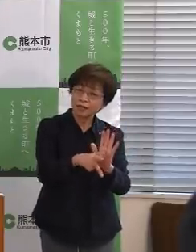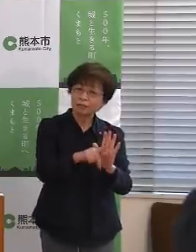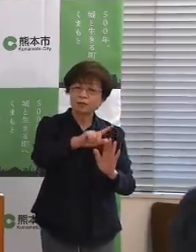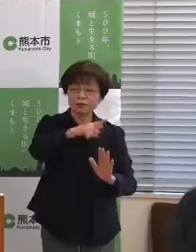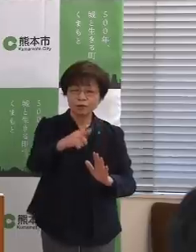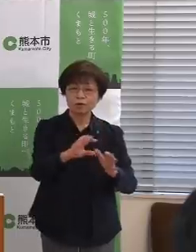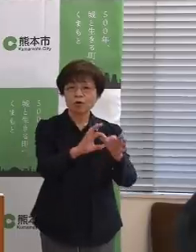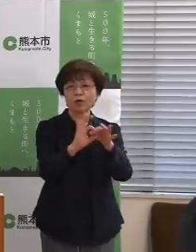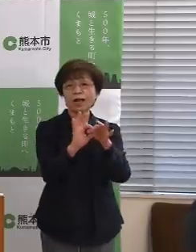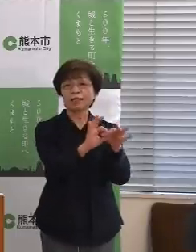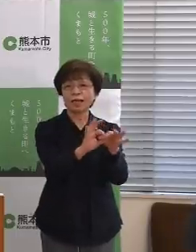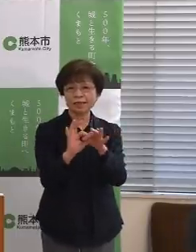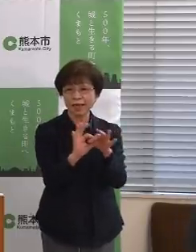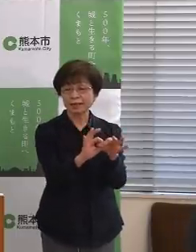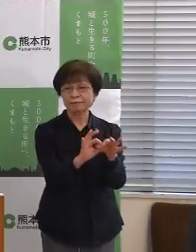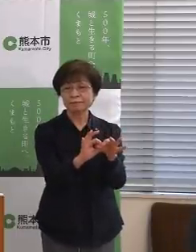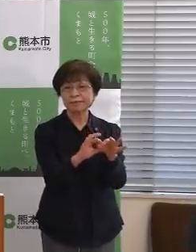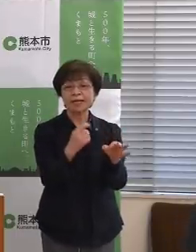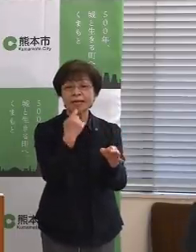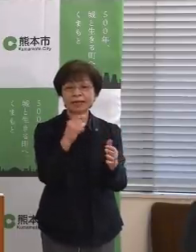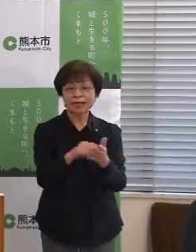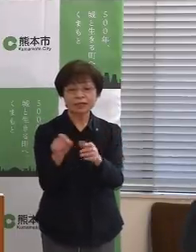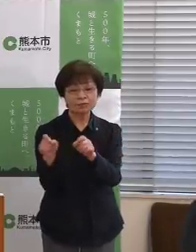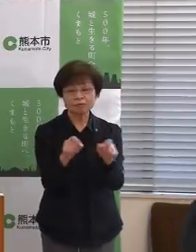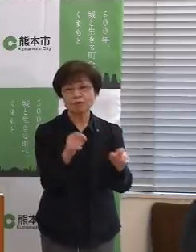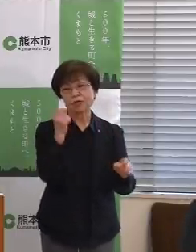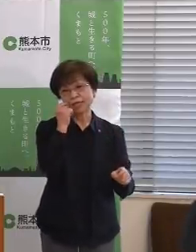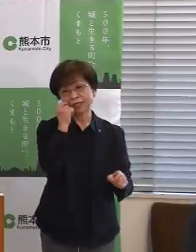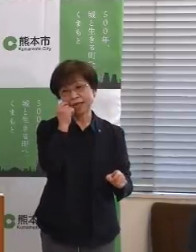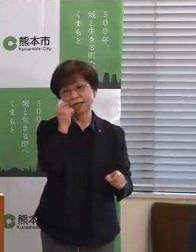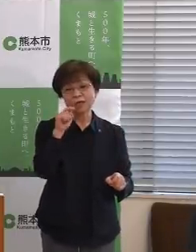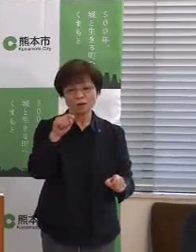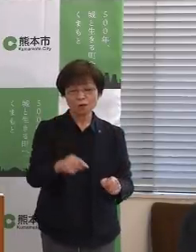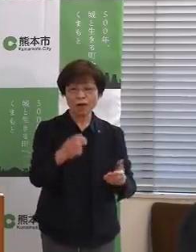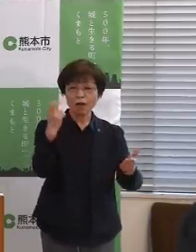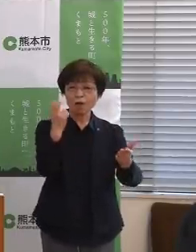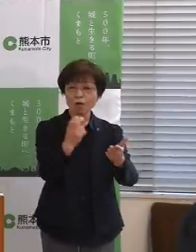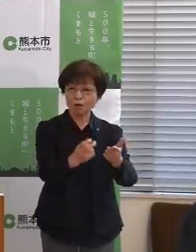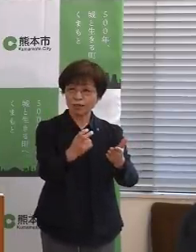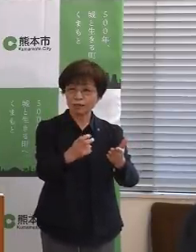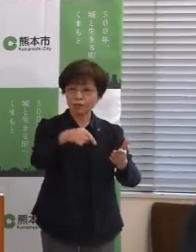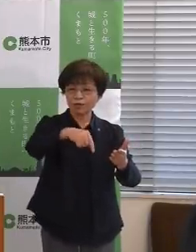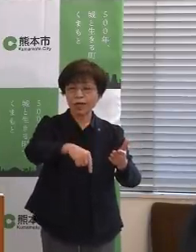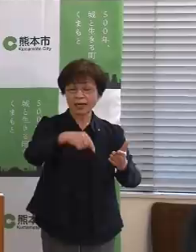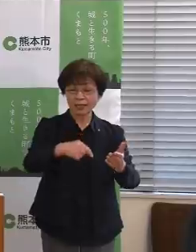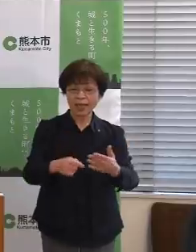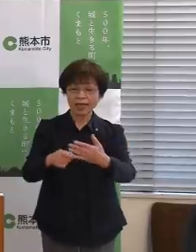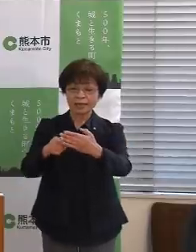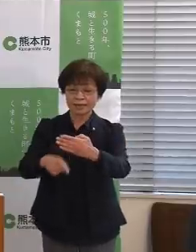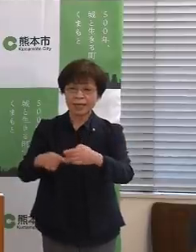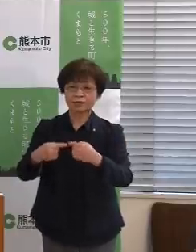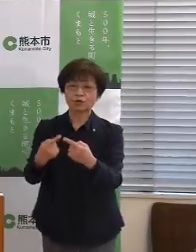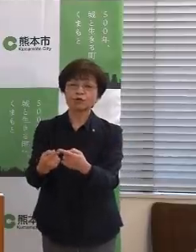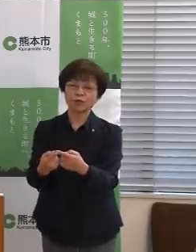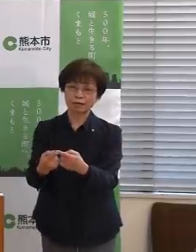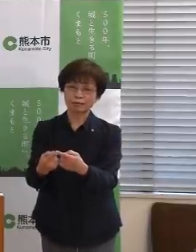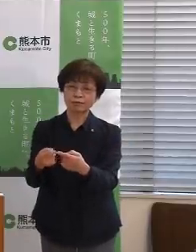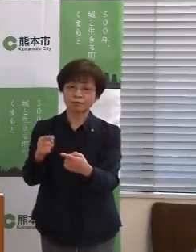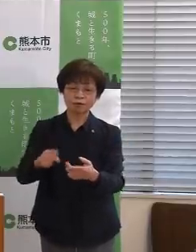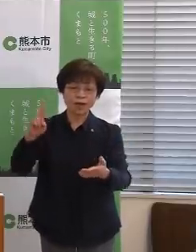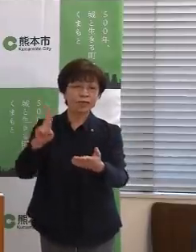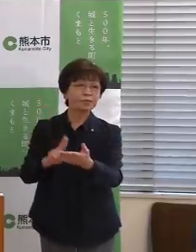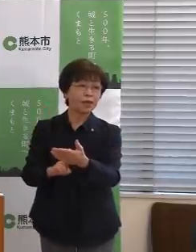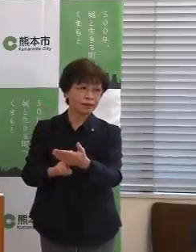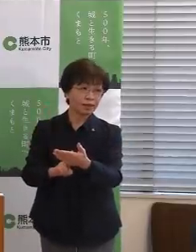ものもありますし、これは法律でですね、4月の入学というのは定